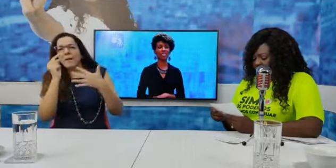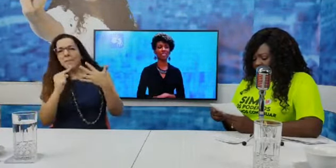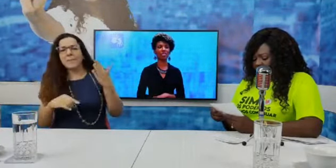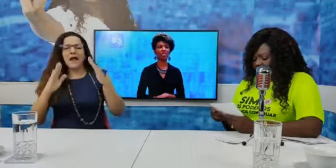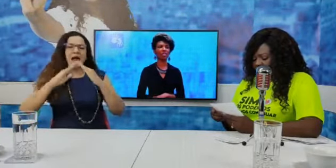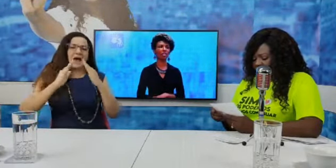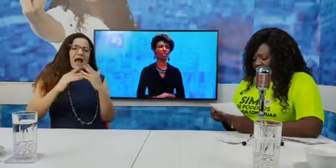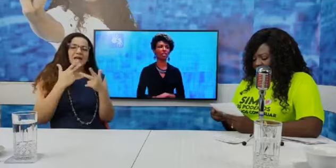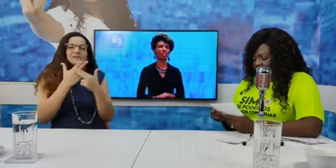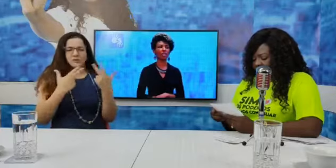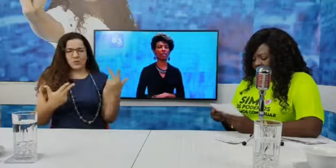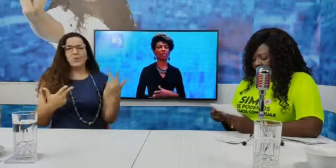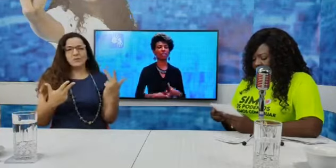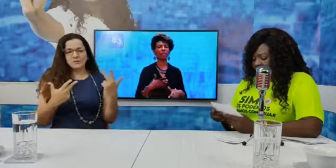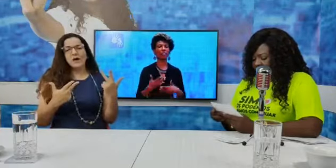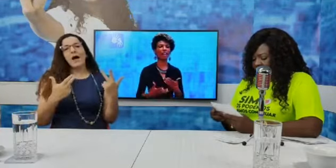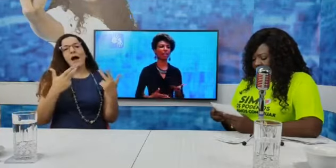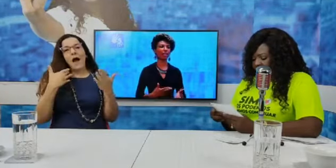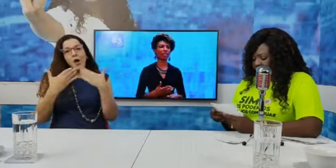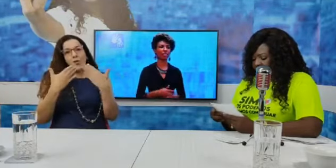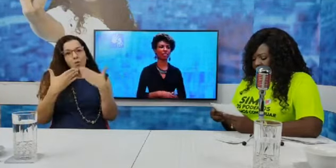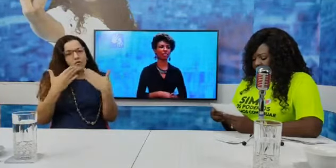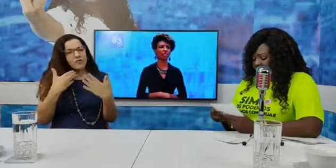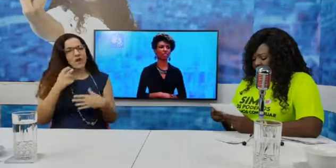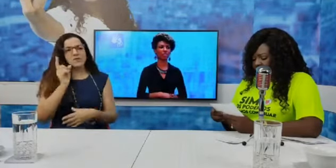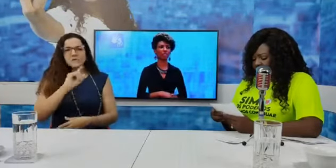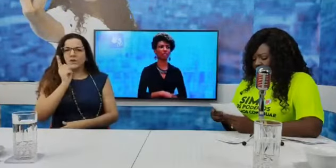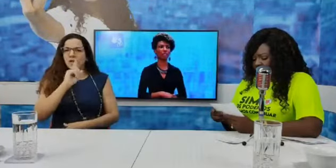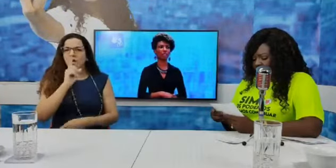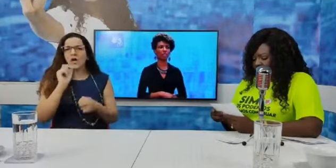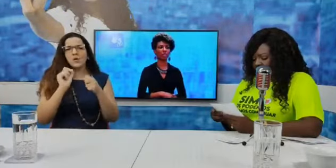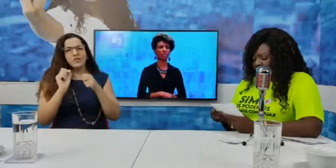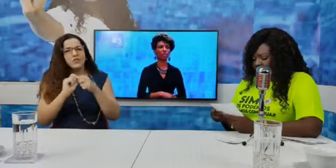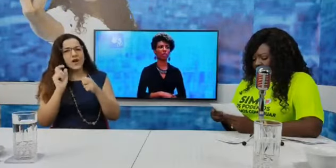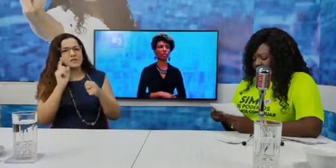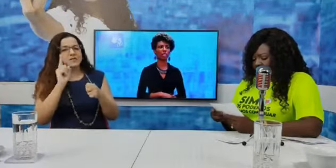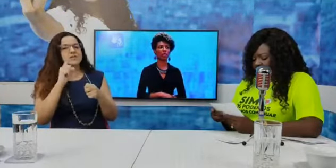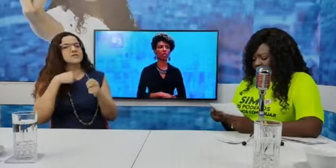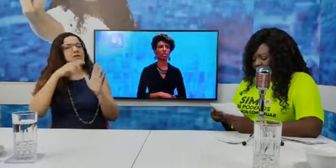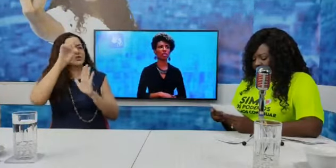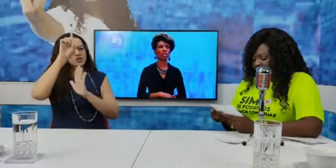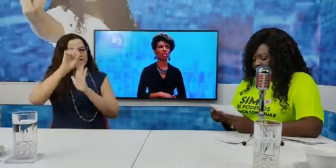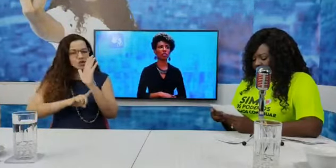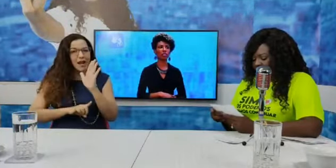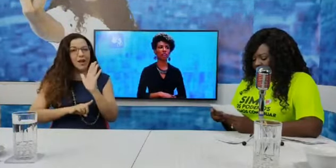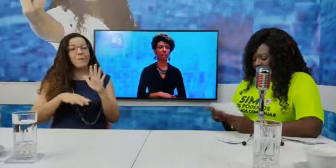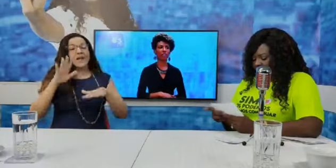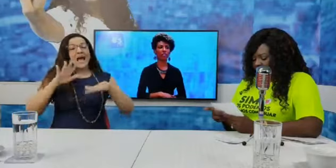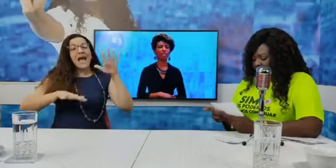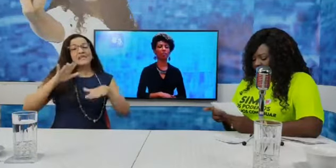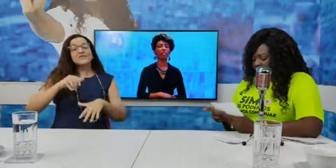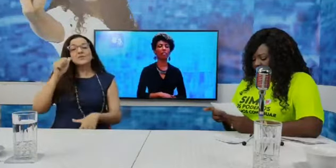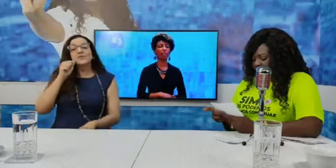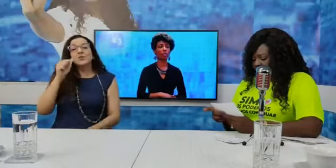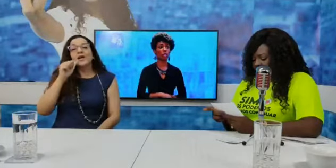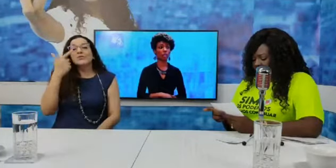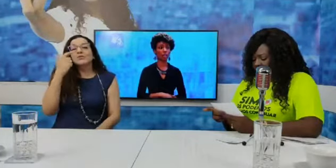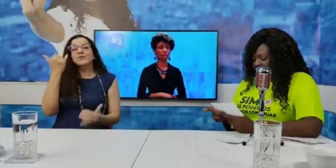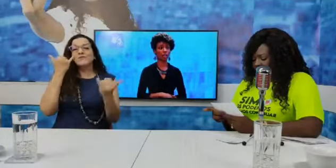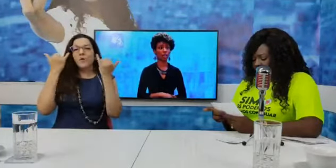dificuldade de explanar o que está acontecendo. E aí eu vou, explico direitinho, converso, explico o que é